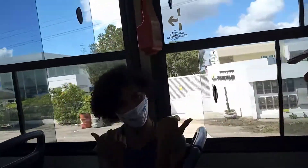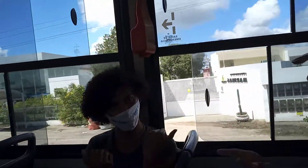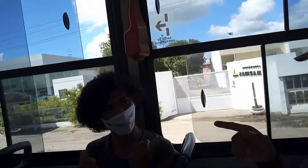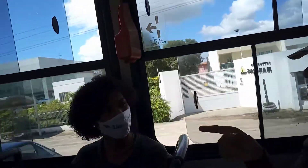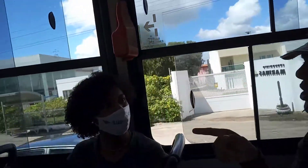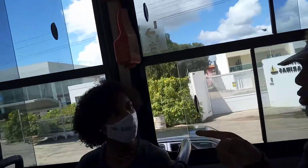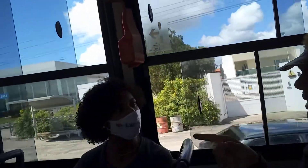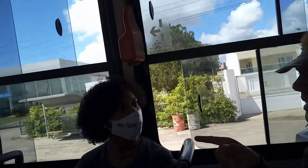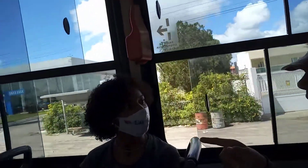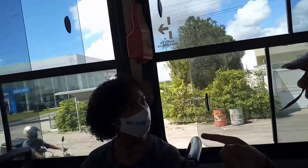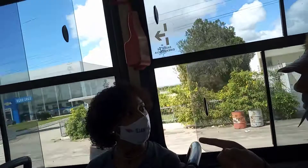Você estudou até de série?